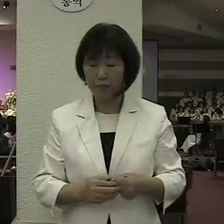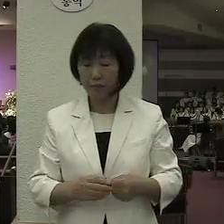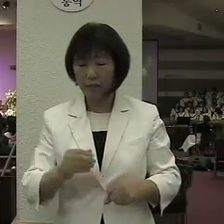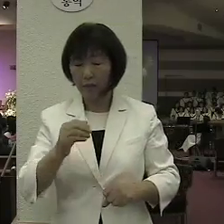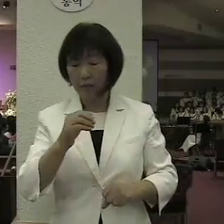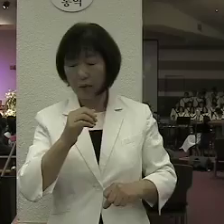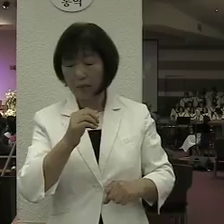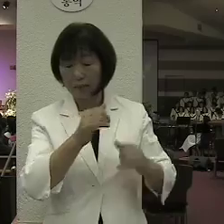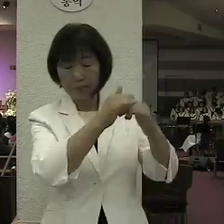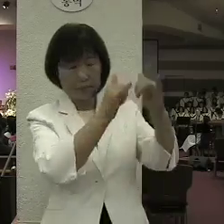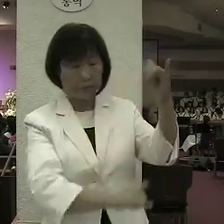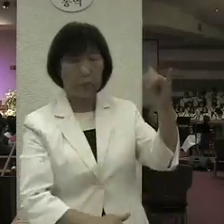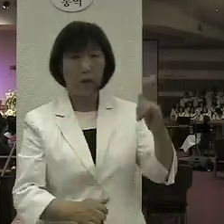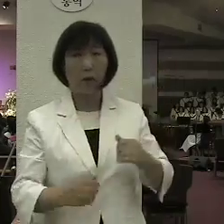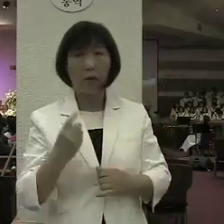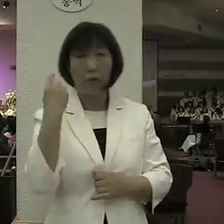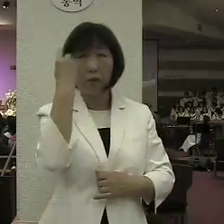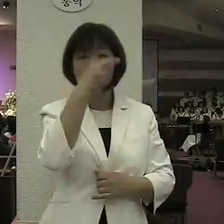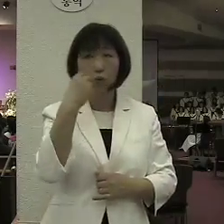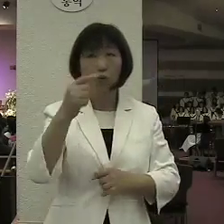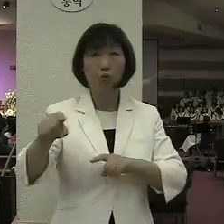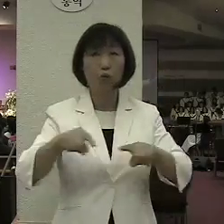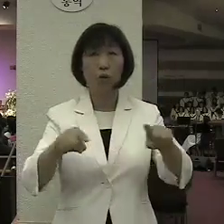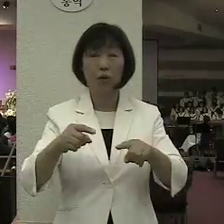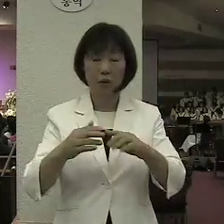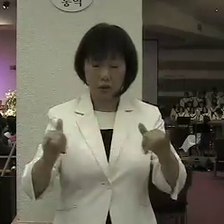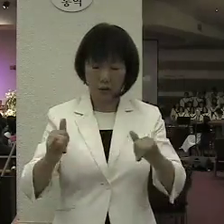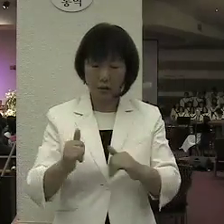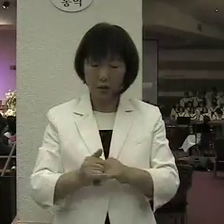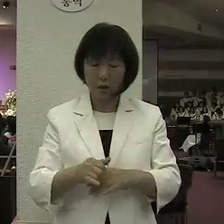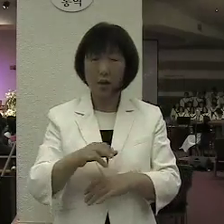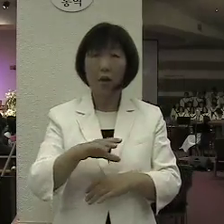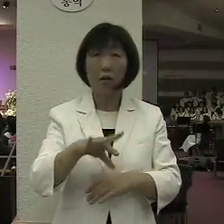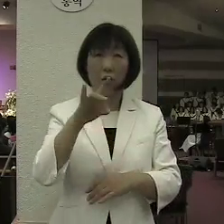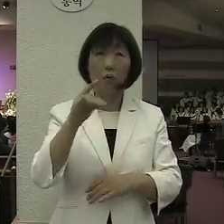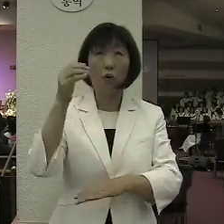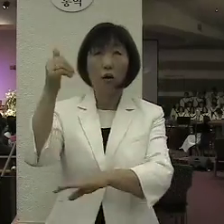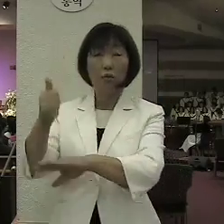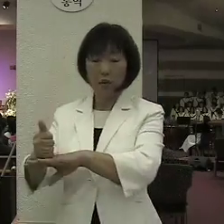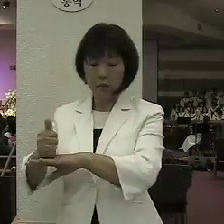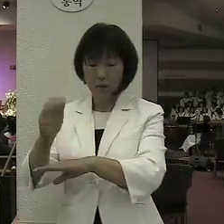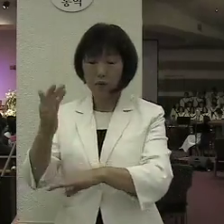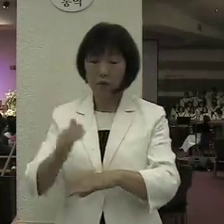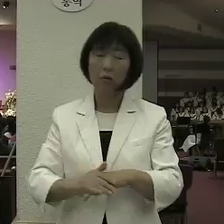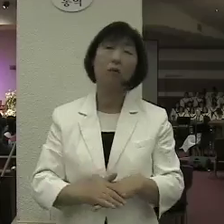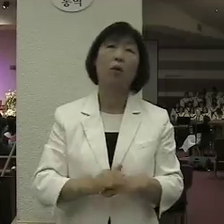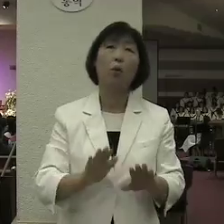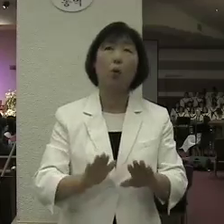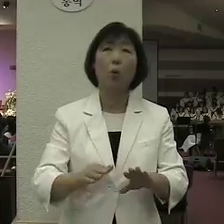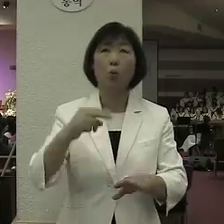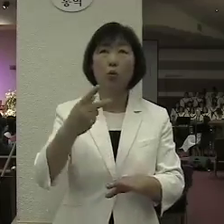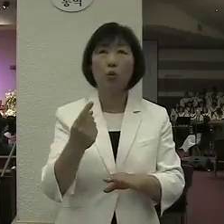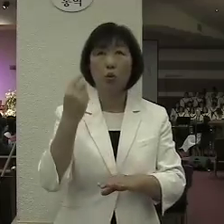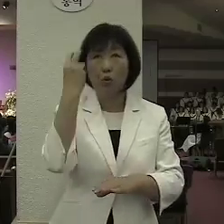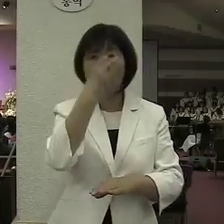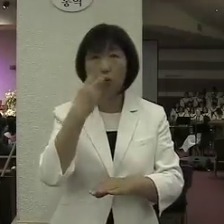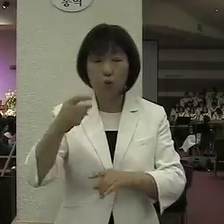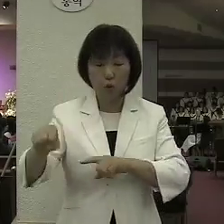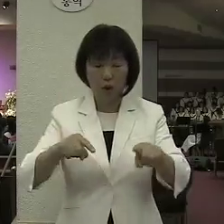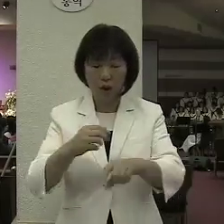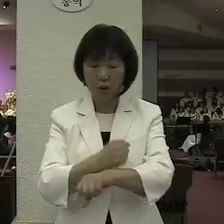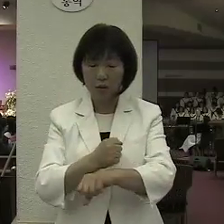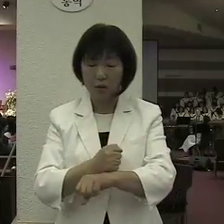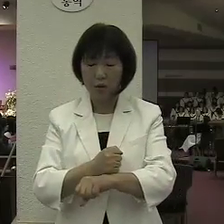형편 바뀐 것이 없지만 주 안에서 내가 기뻐하고 찬양할 수 있으면 부활하신 주님이 나를 만나주셨다고 그가